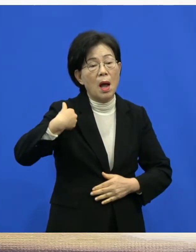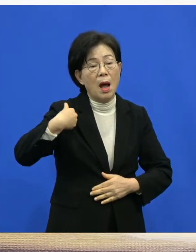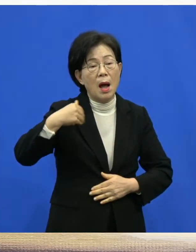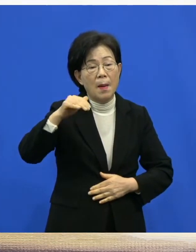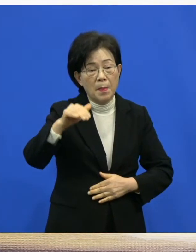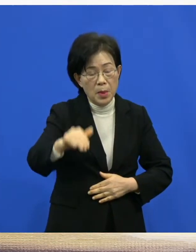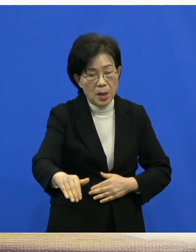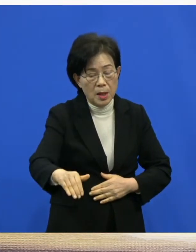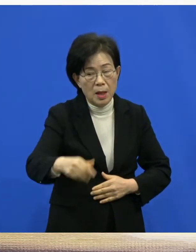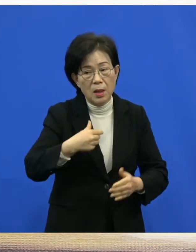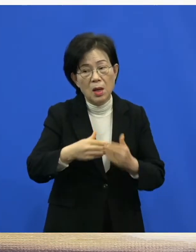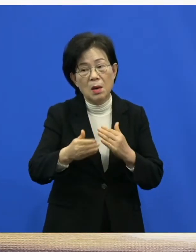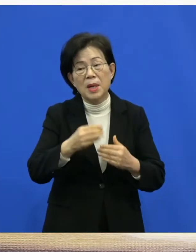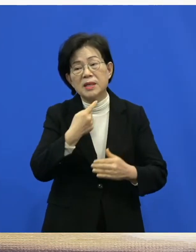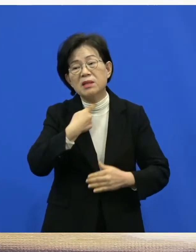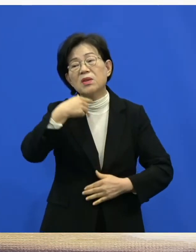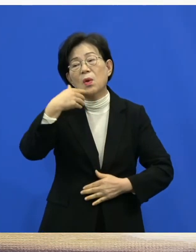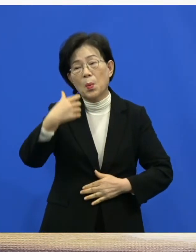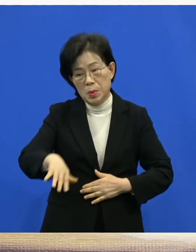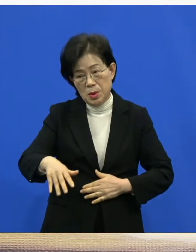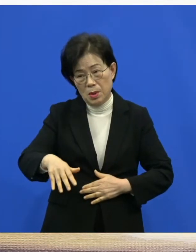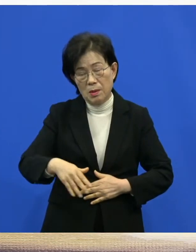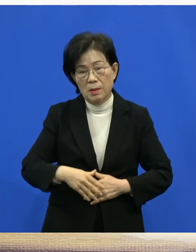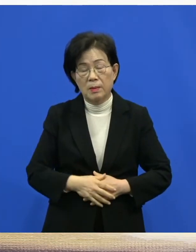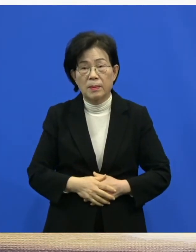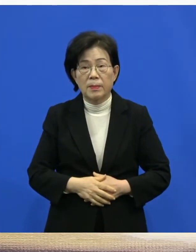밑바닥을 본 적이 없어요.